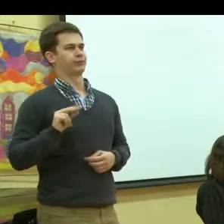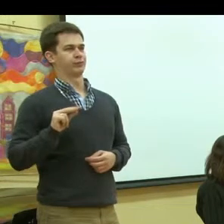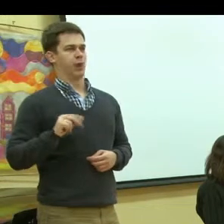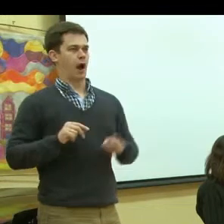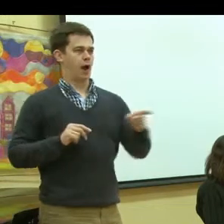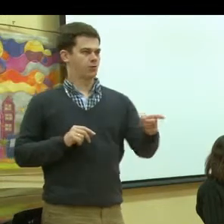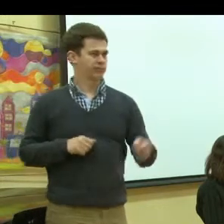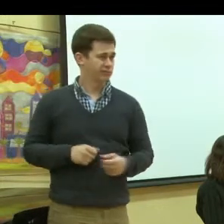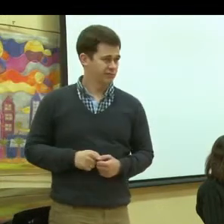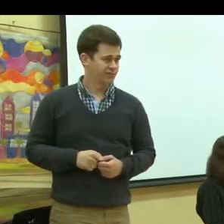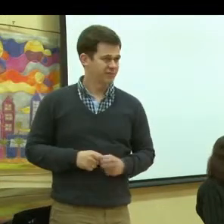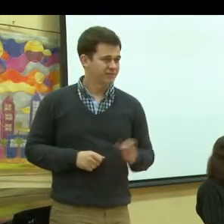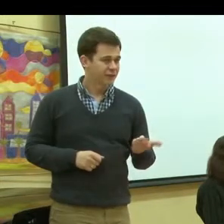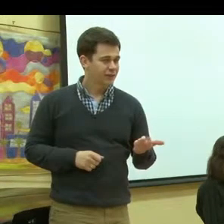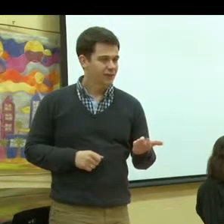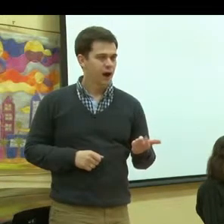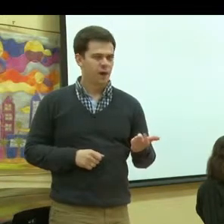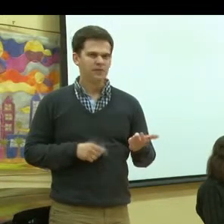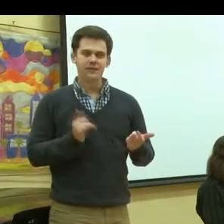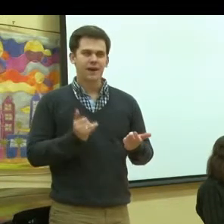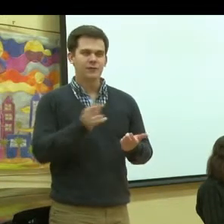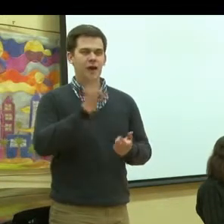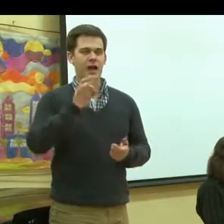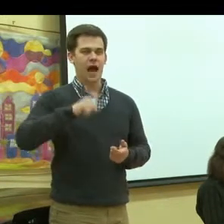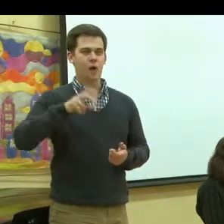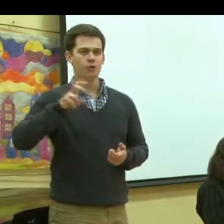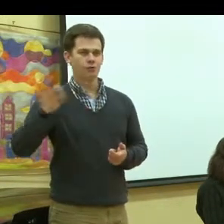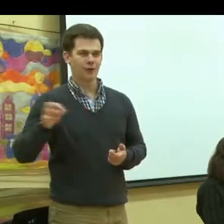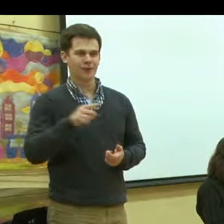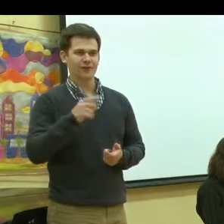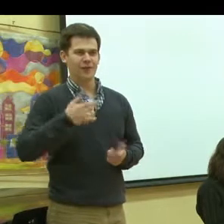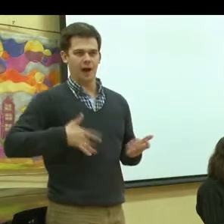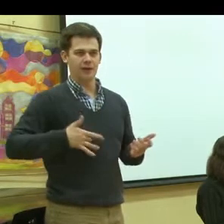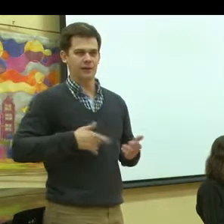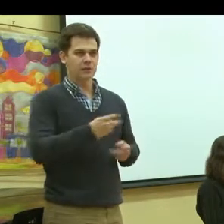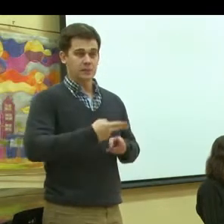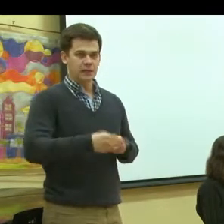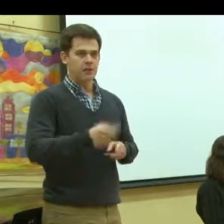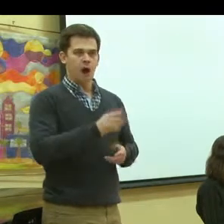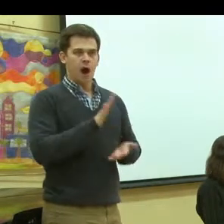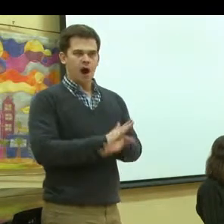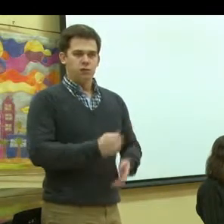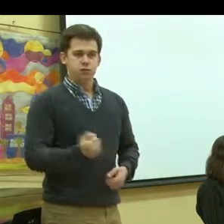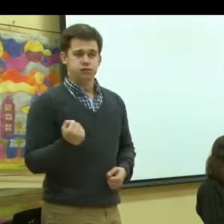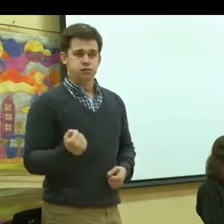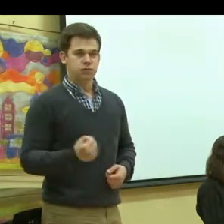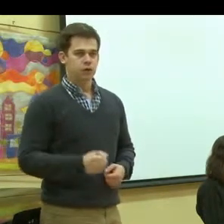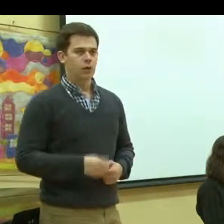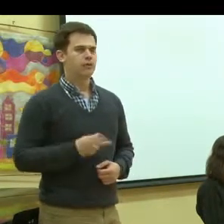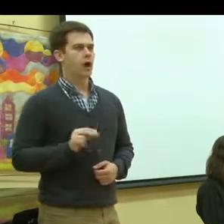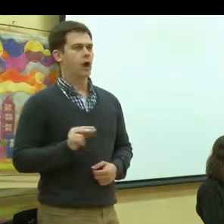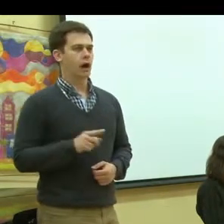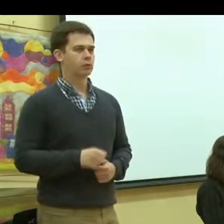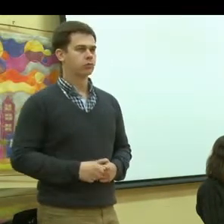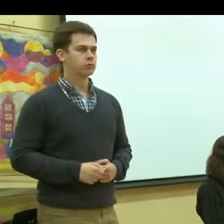inny charakter, to są zazwyczaj bardzo takie osoby o wyrazistym charakterze, dosyć surowe w obejściu. A eso le llevamos también lo que era el